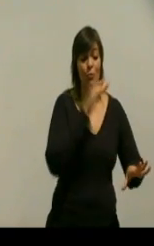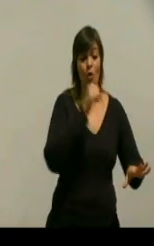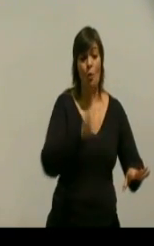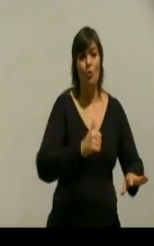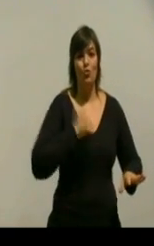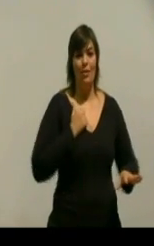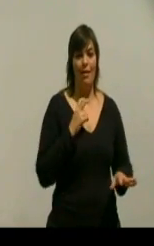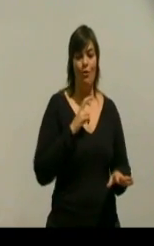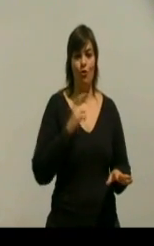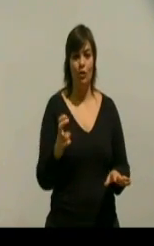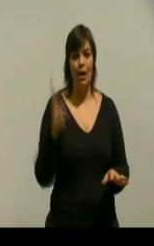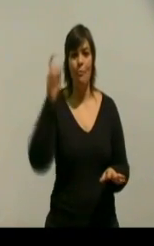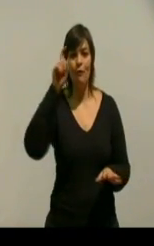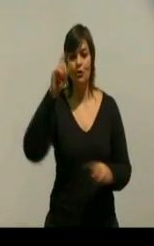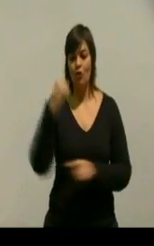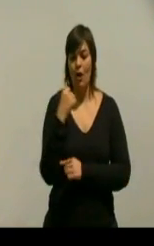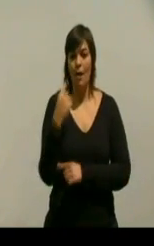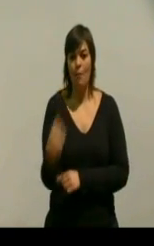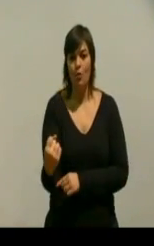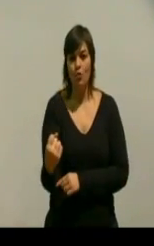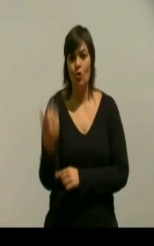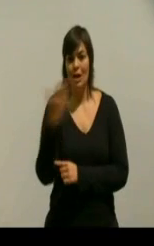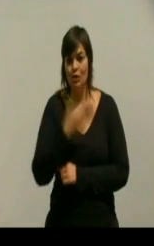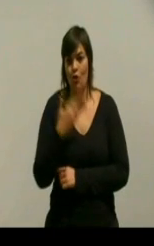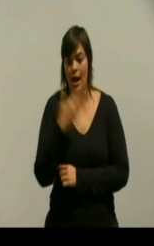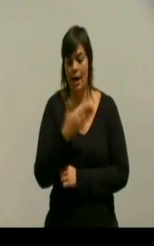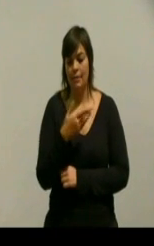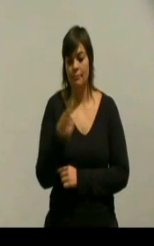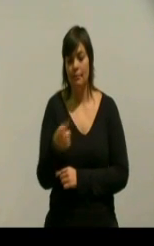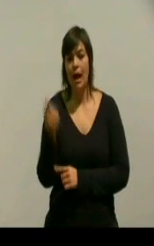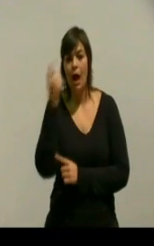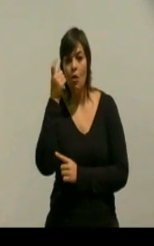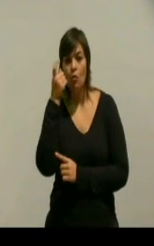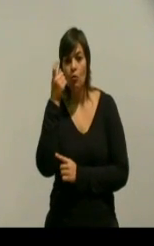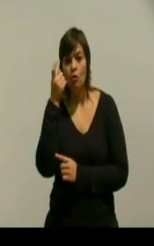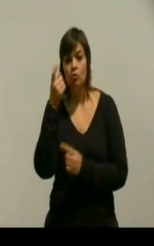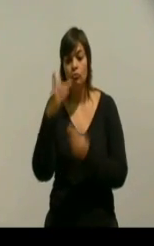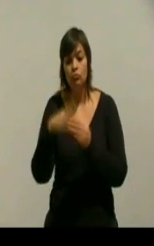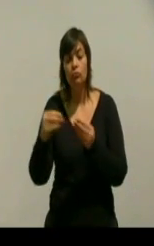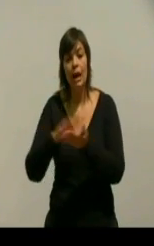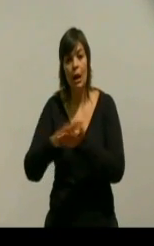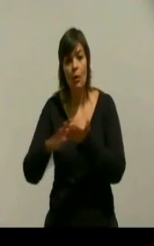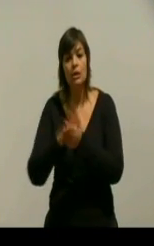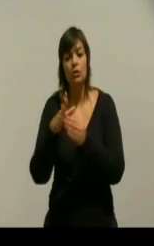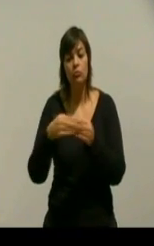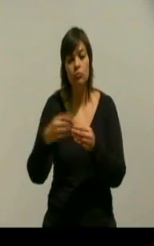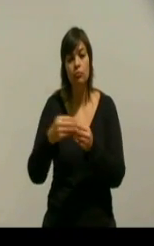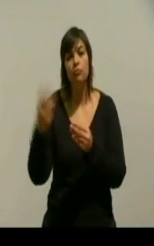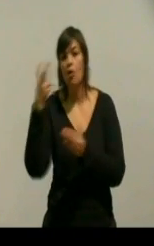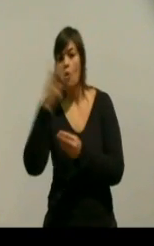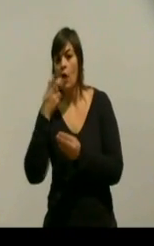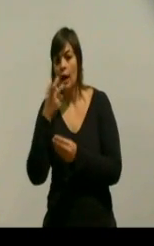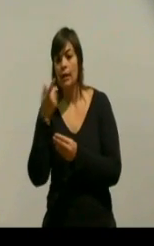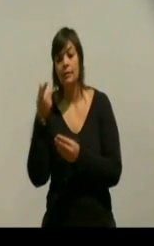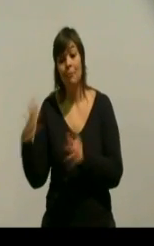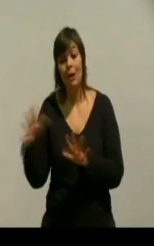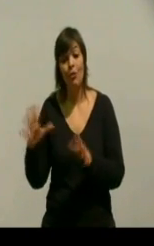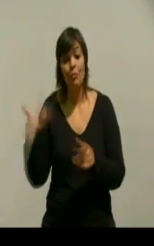salió la oportunidad de ser profesora de apoyo escolar, con alumnos usuarios de lengua de signos y de lengua oral, pero todos ellos